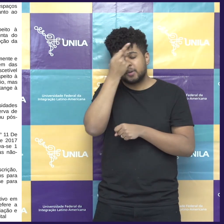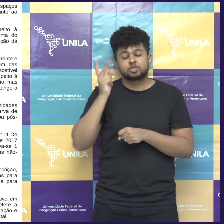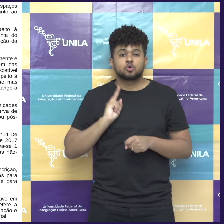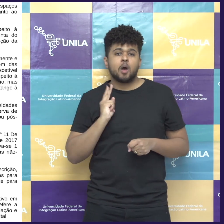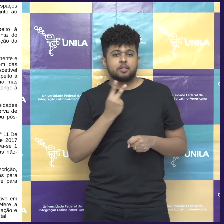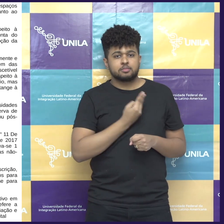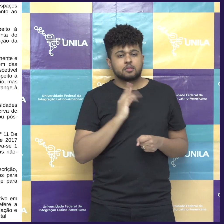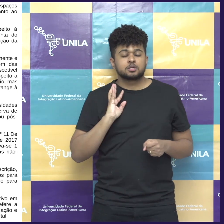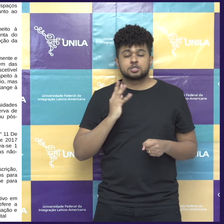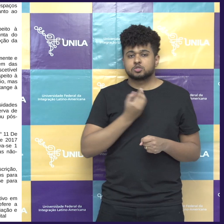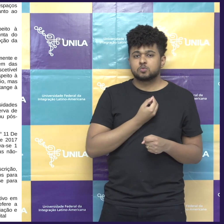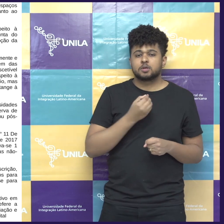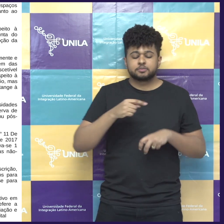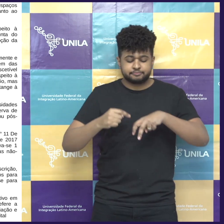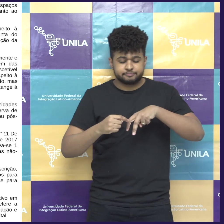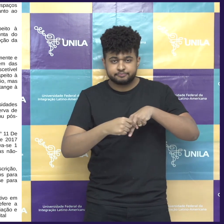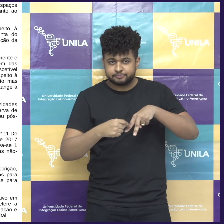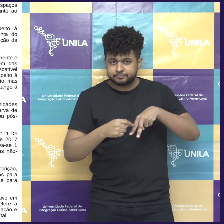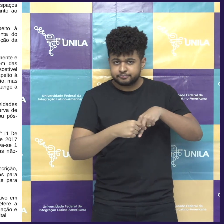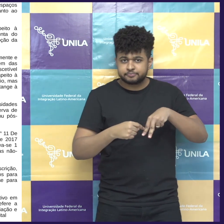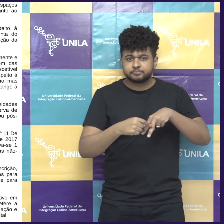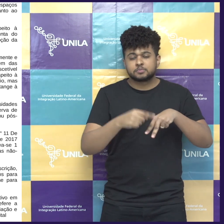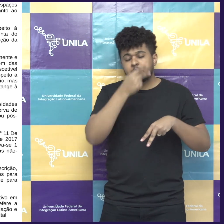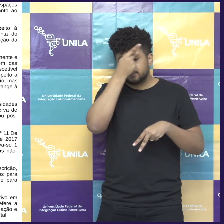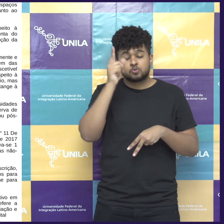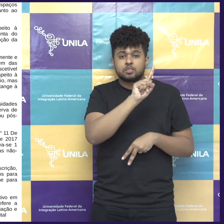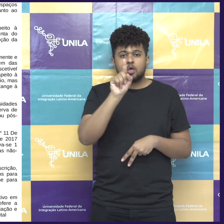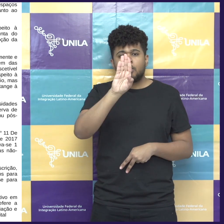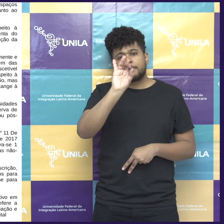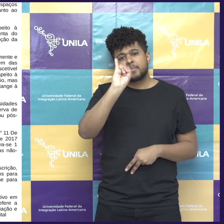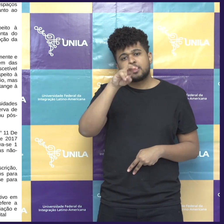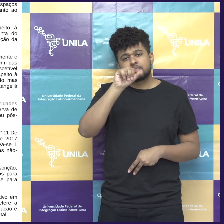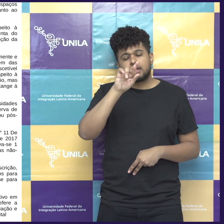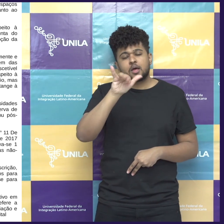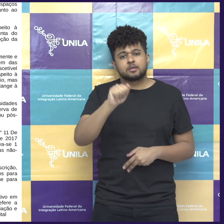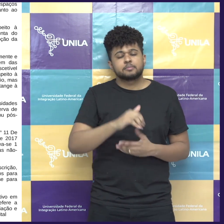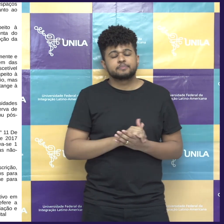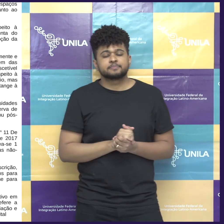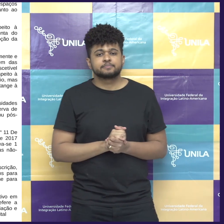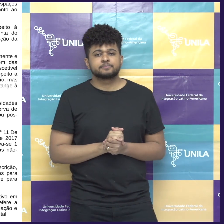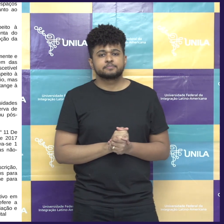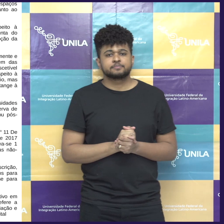transexuais, travestis, intersexuais e pessoas não binárias.